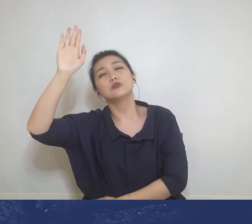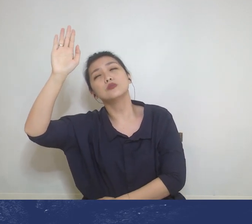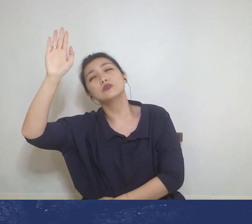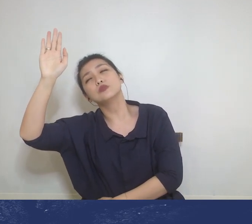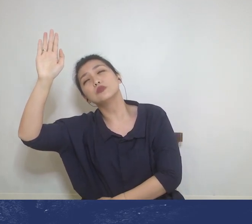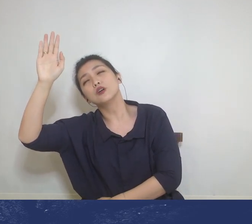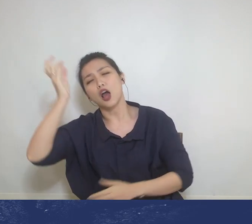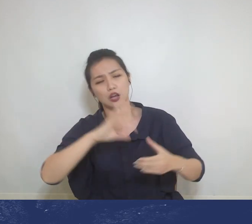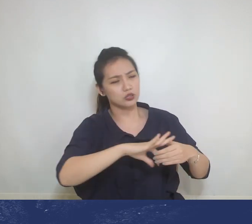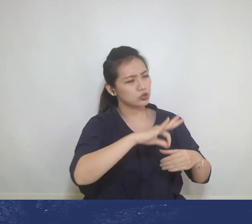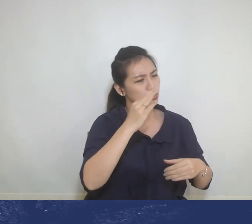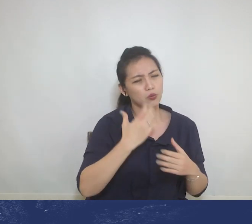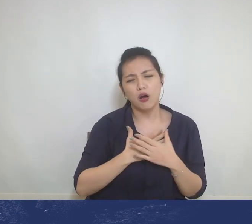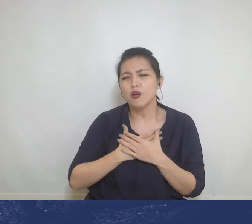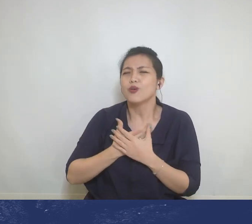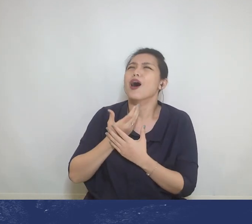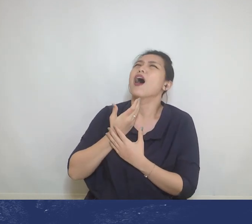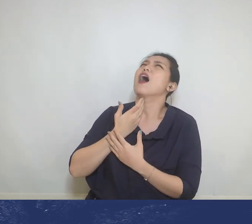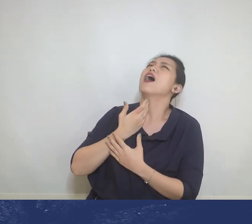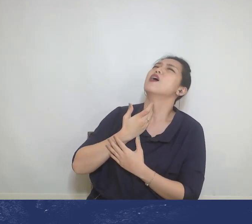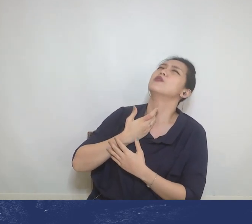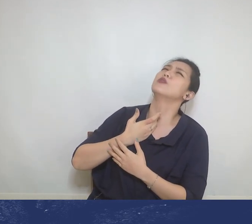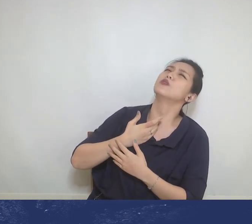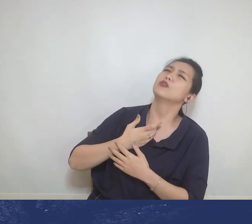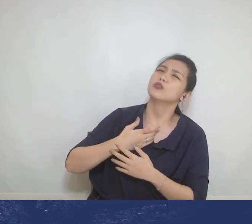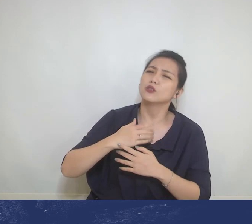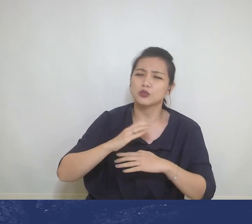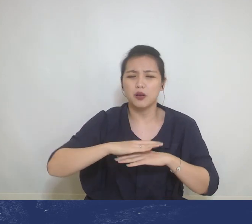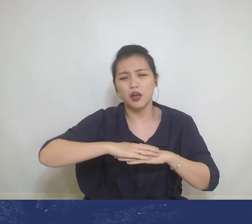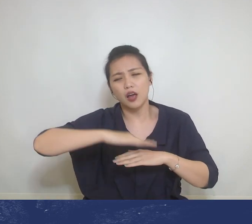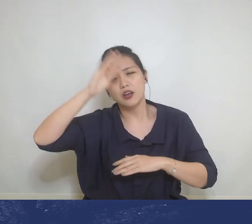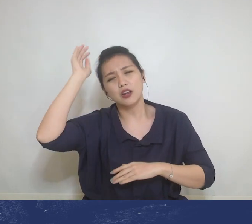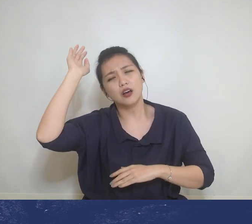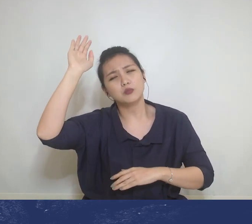Jiwa kami haus akan Engkau.